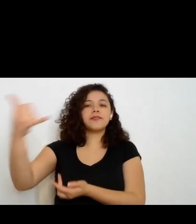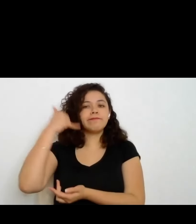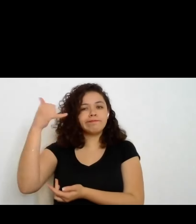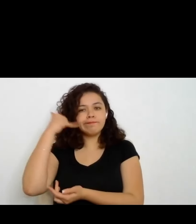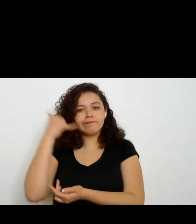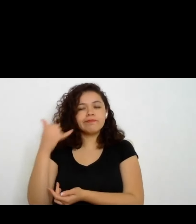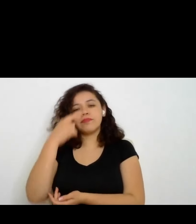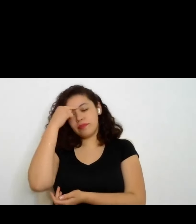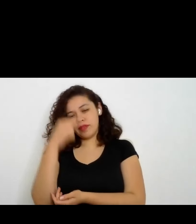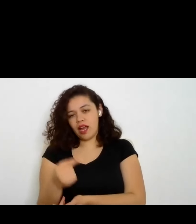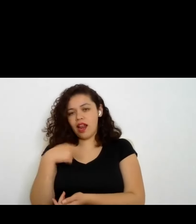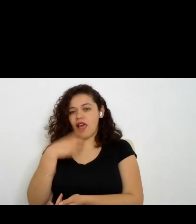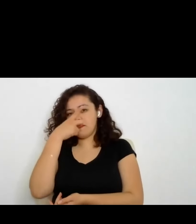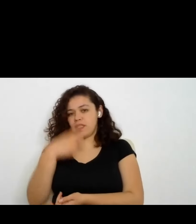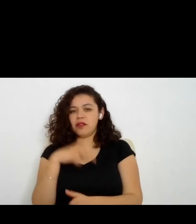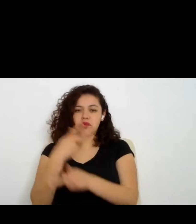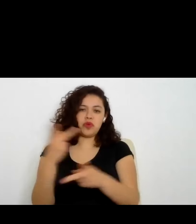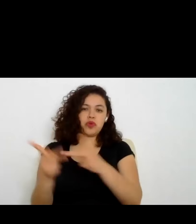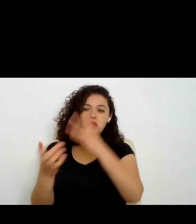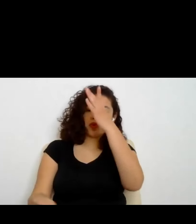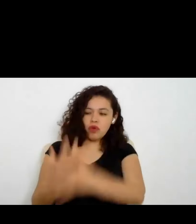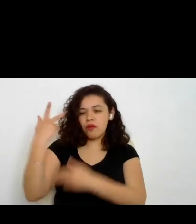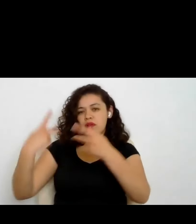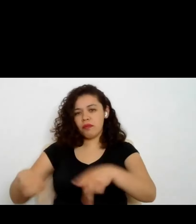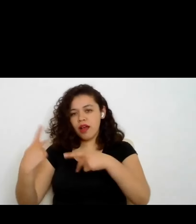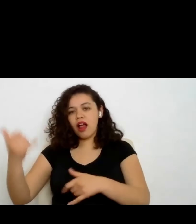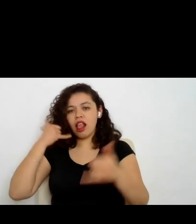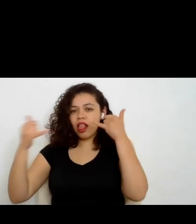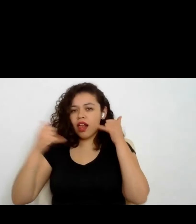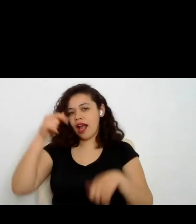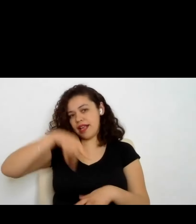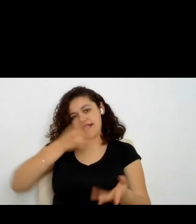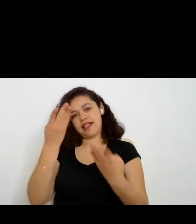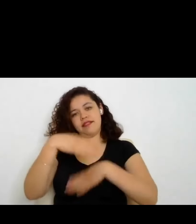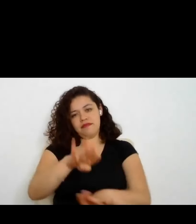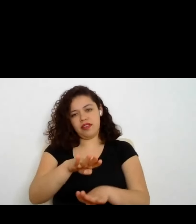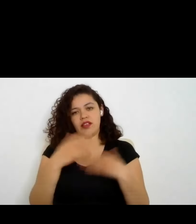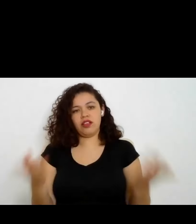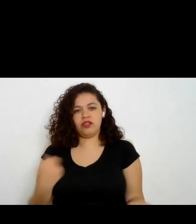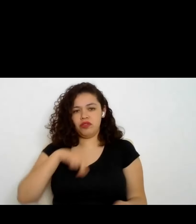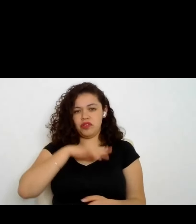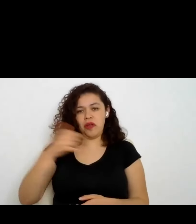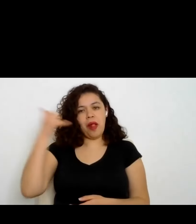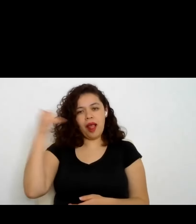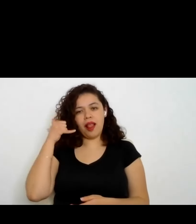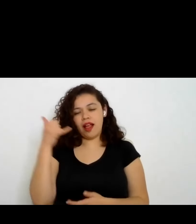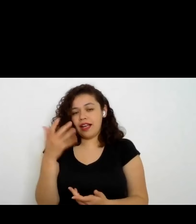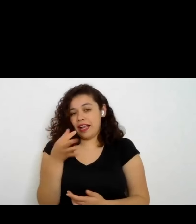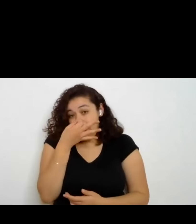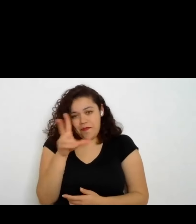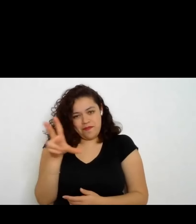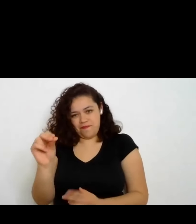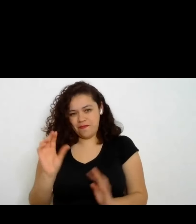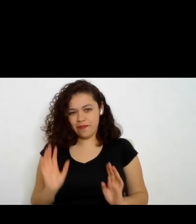para ofrecerme nuevos productos, nuevos servicios en el banco, ¿no? Que casi ni recibimos llamadas